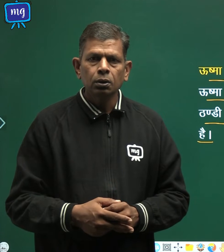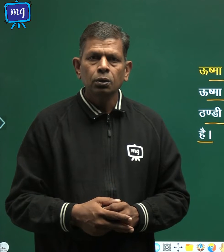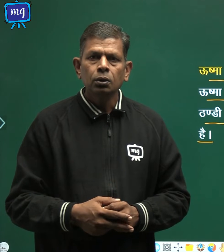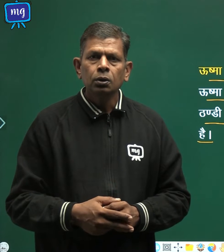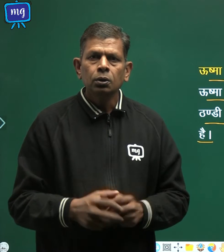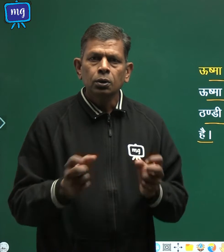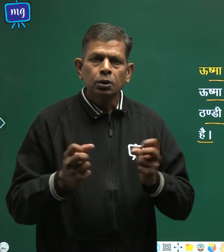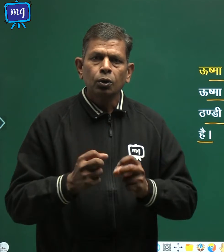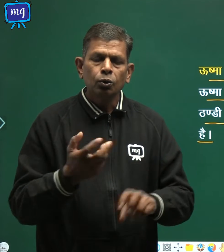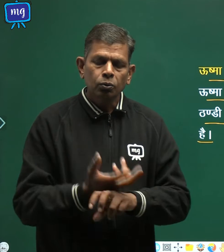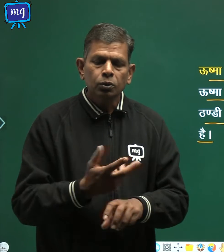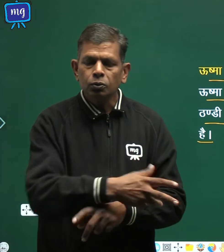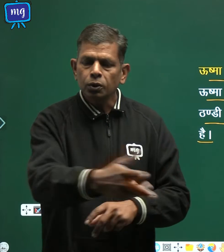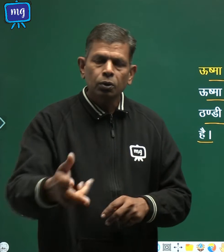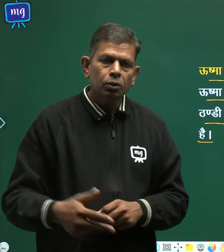ठंडी वस्तु की ओर